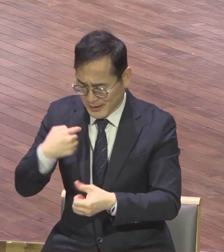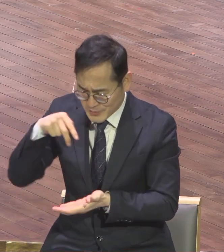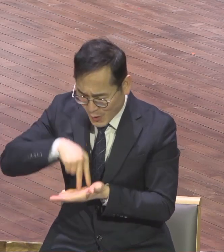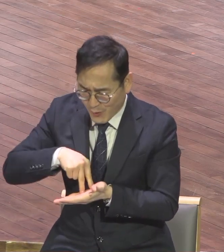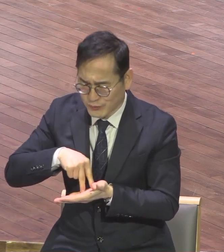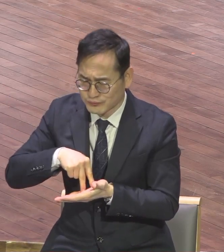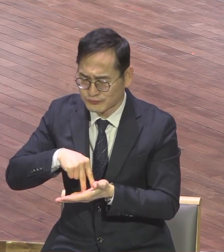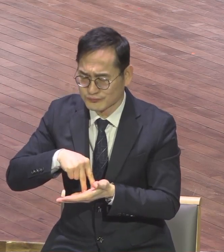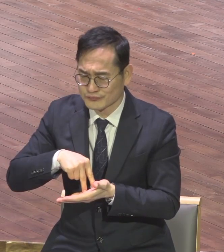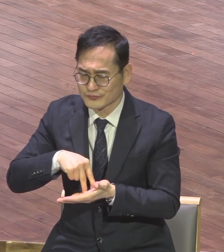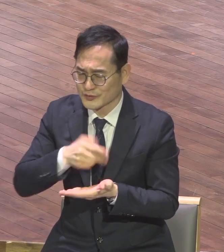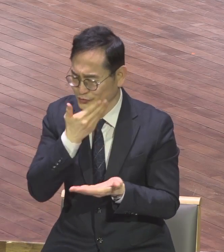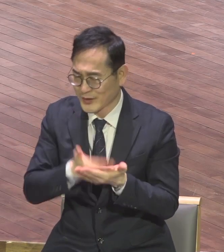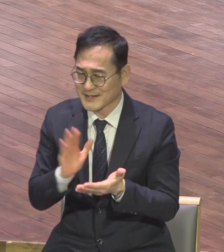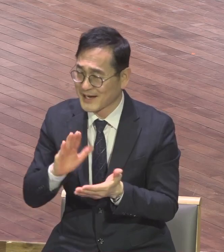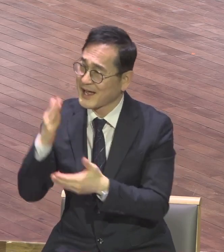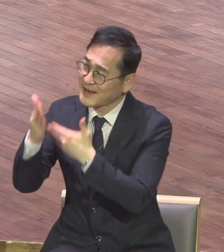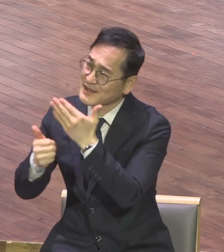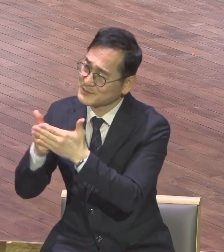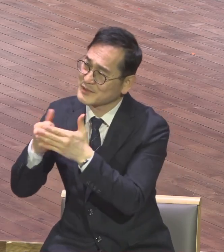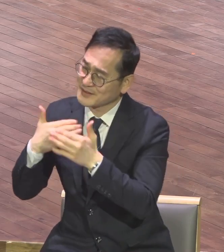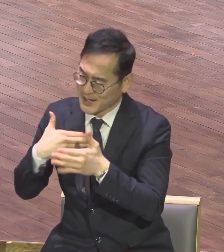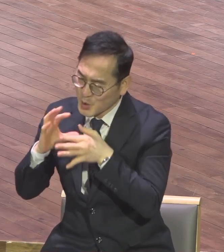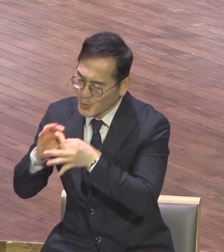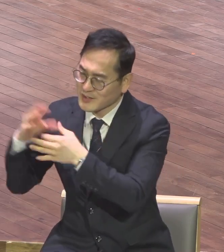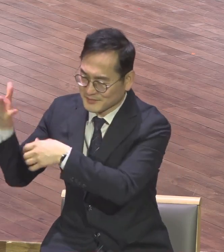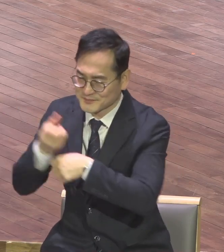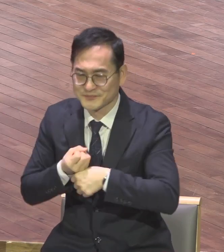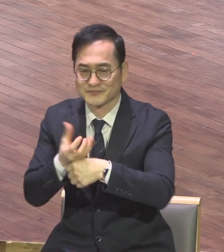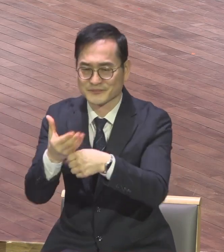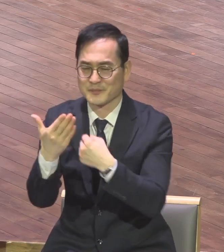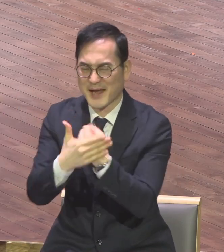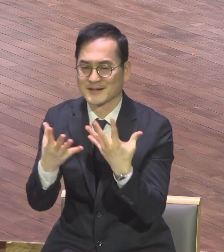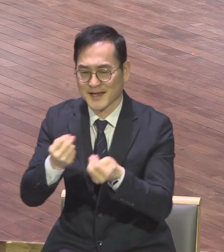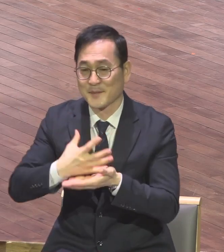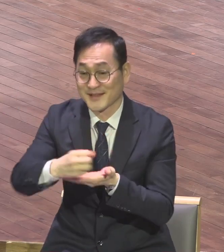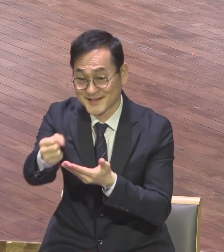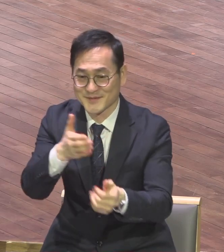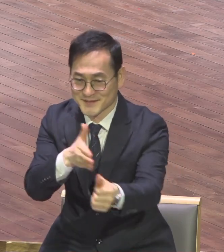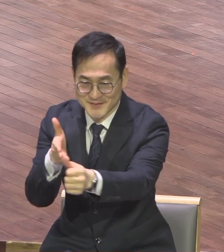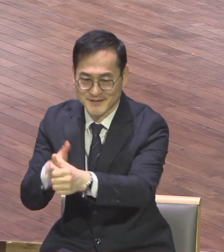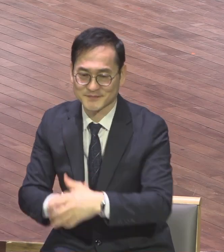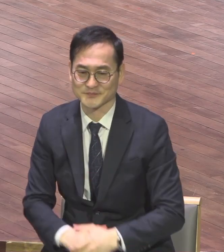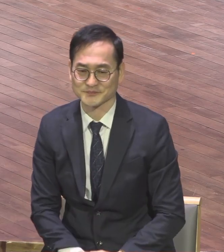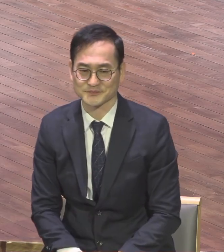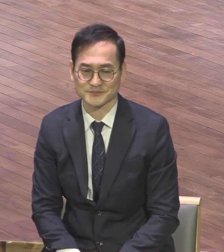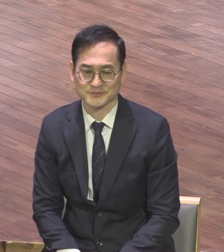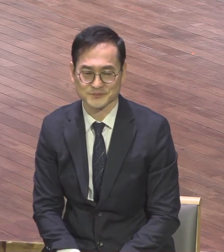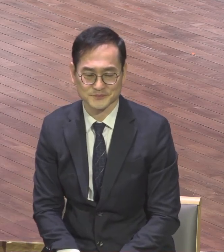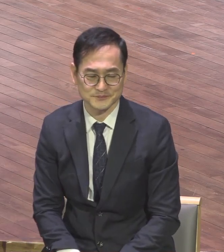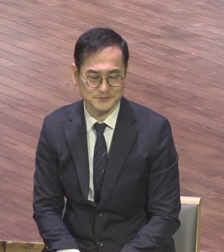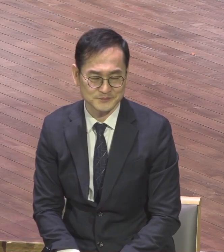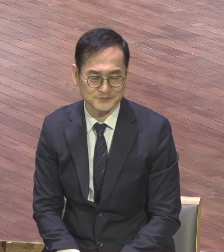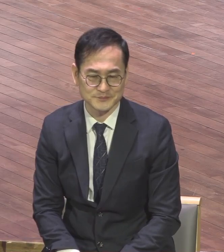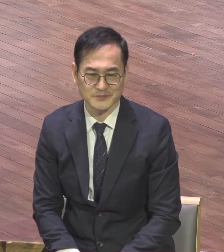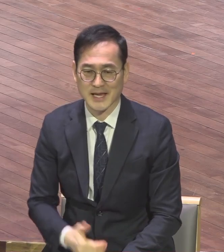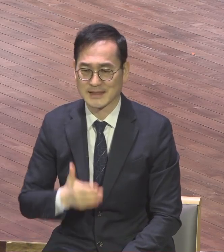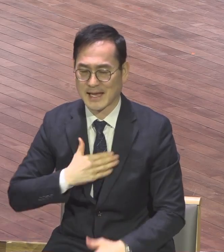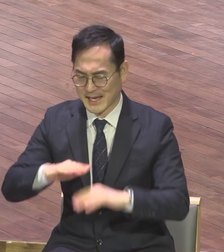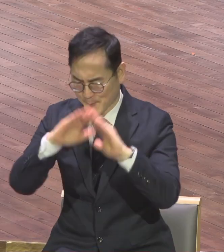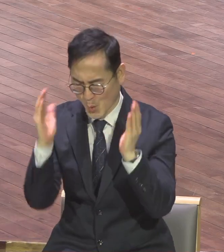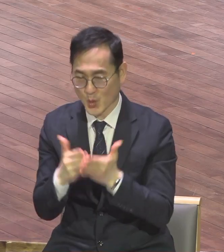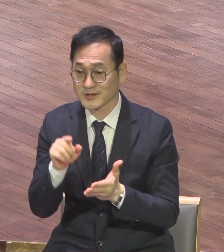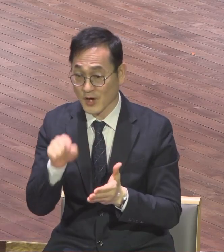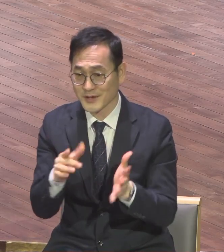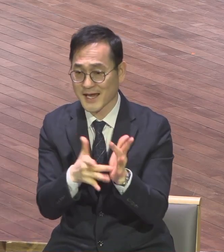마음의 문을 활짝 여시고 주시는 은혜를 마음껏 받는 시간 되기를 예수님으로 축원합니다. 이거들의 말씀 가지고 나의 모든 것